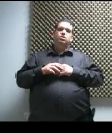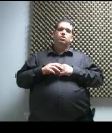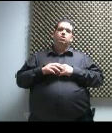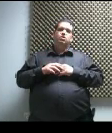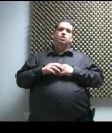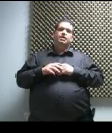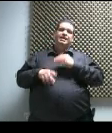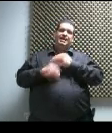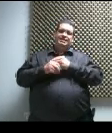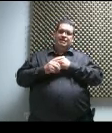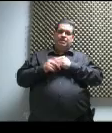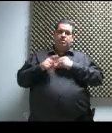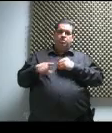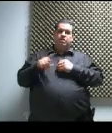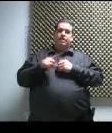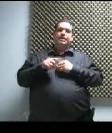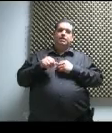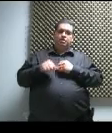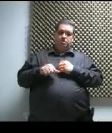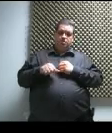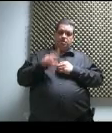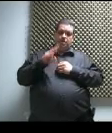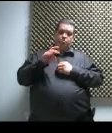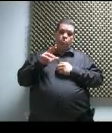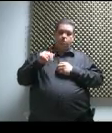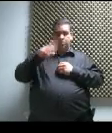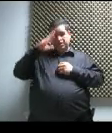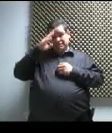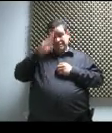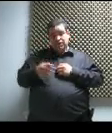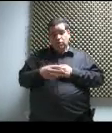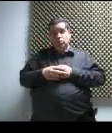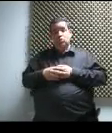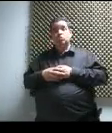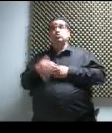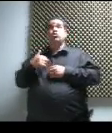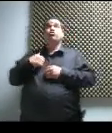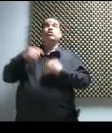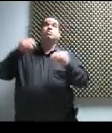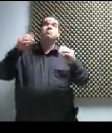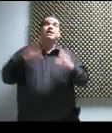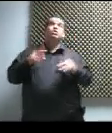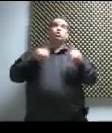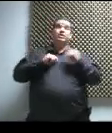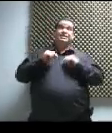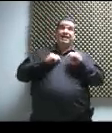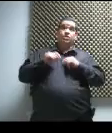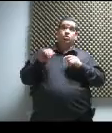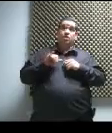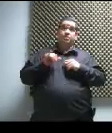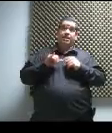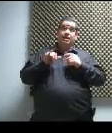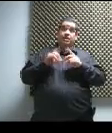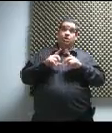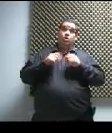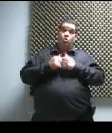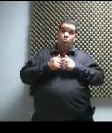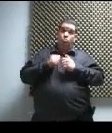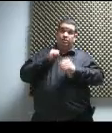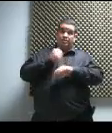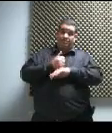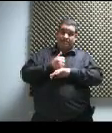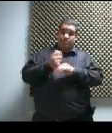le añado a esto, de que gracias a que Bobren nos envíe ese saludo, que yo fui maestro de teatro también. El grupo que